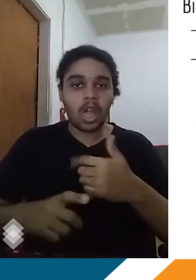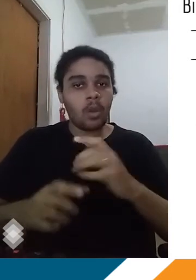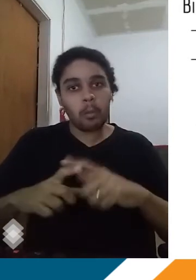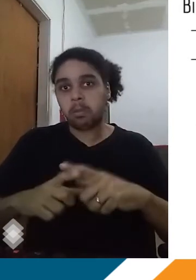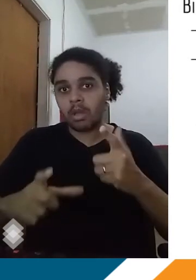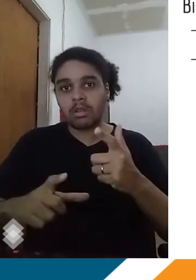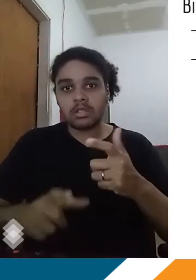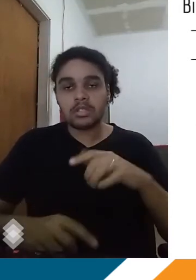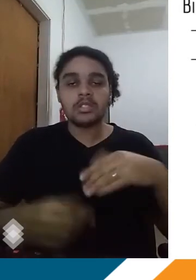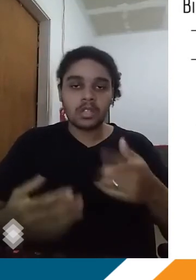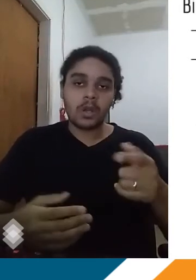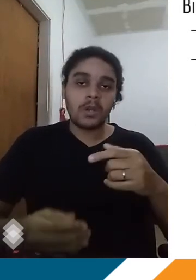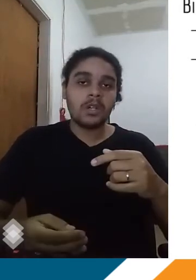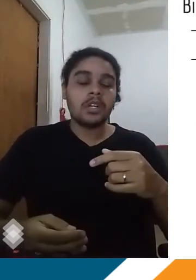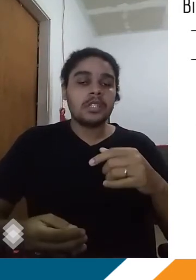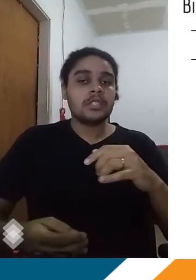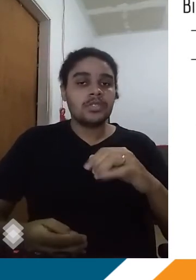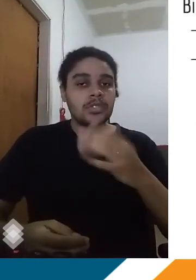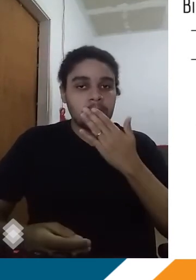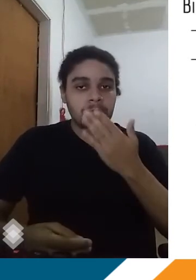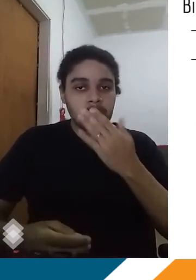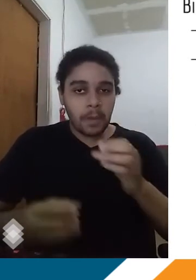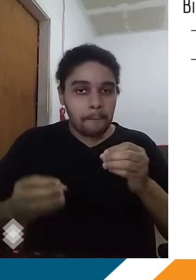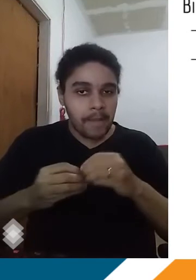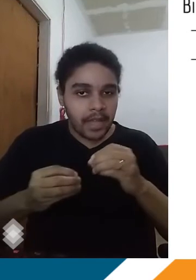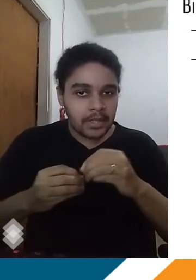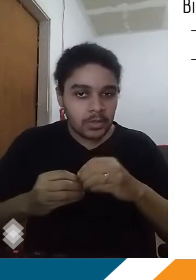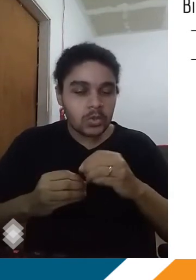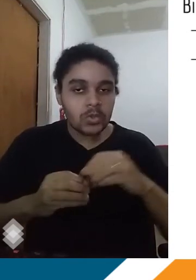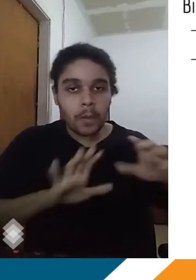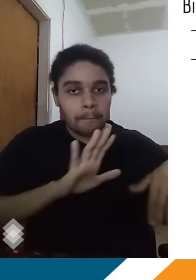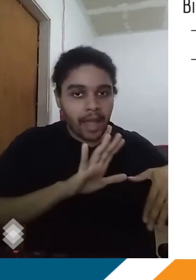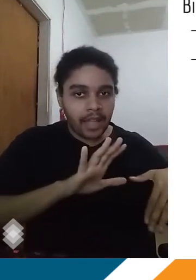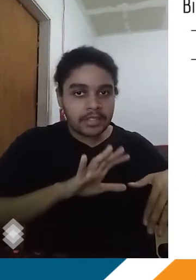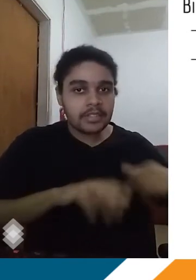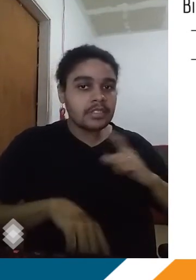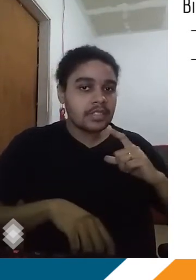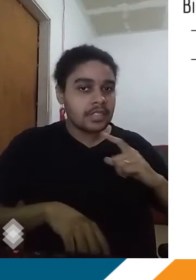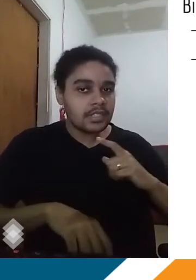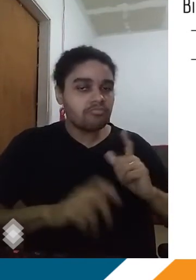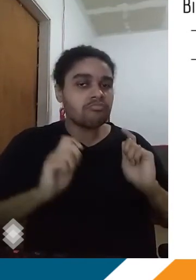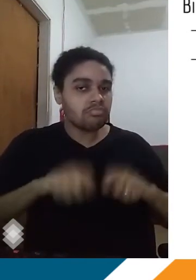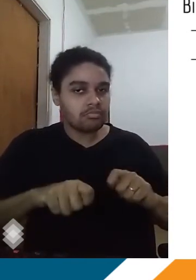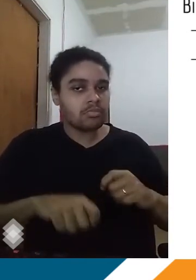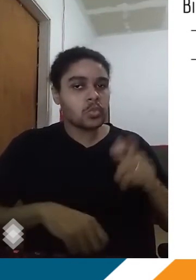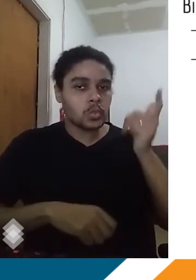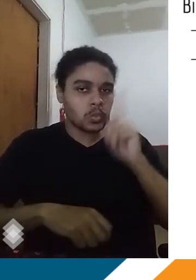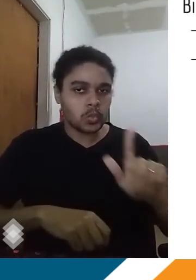seja, as espécies que estão muito mais próximas da água do mar, elas têm uma